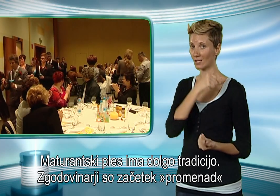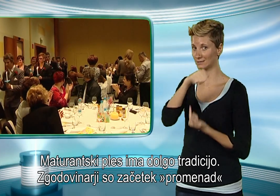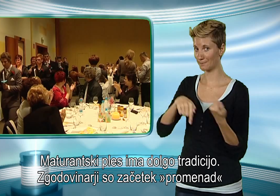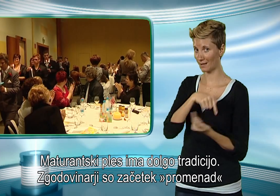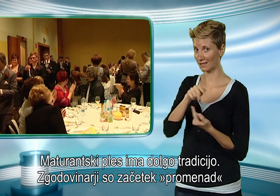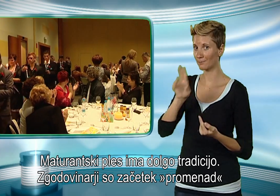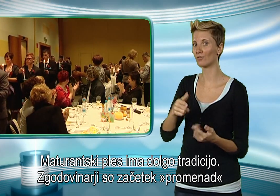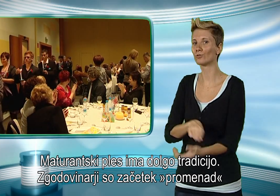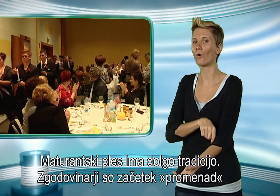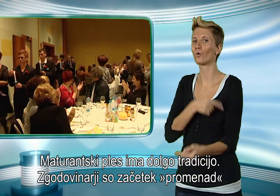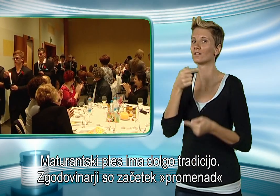Maturantski ples ima dolgo tradicijo.